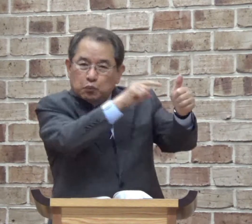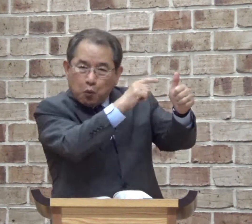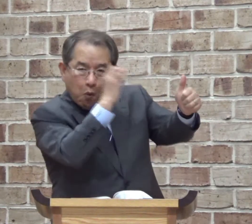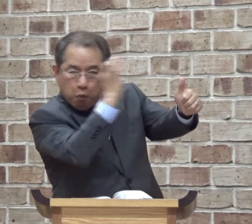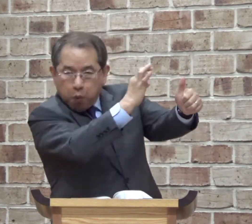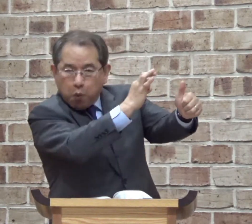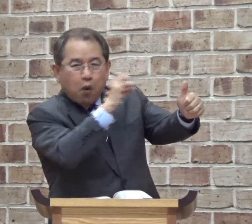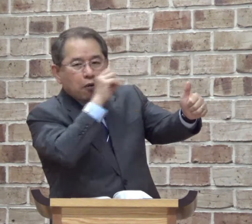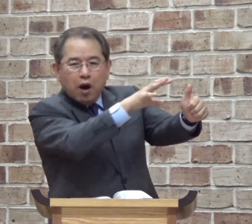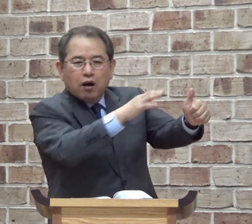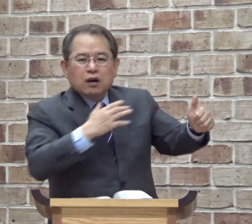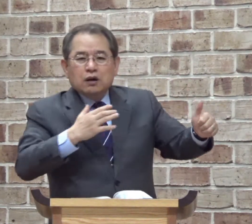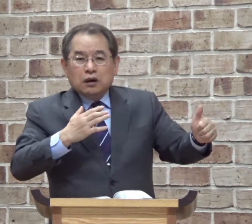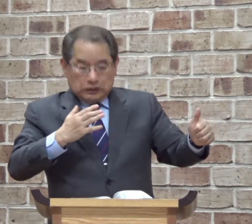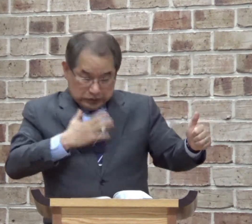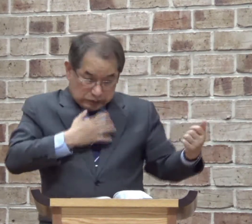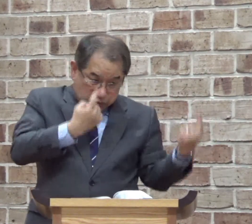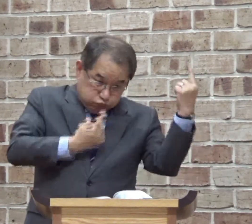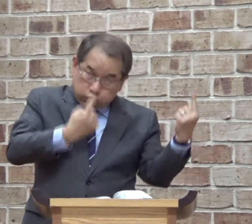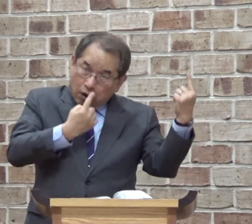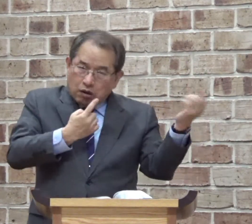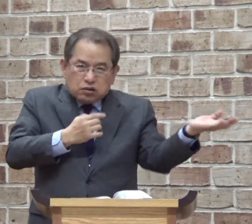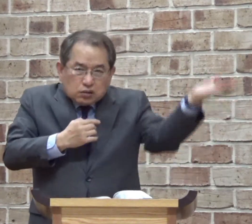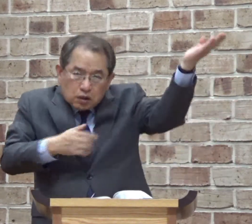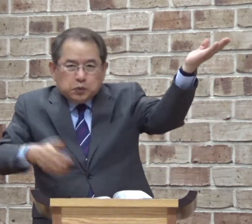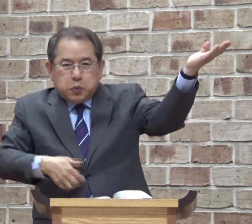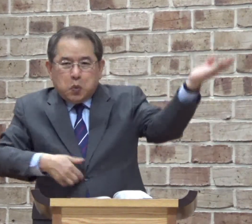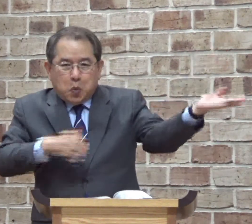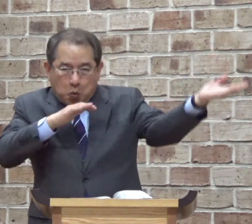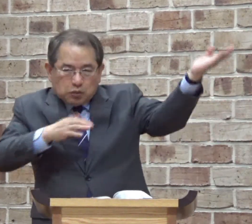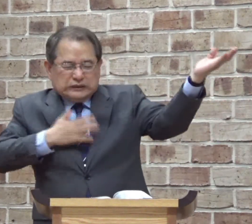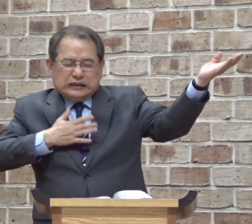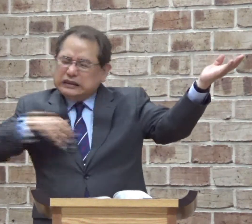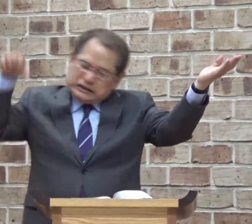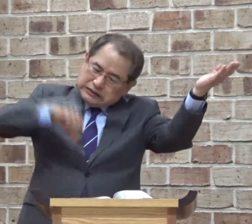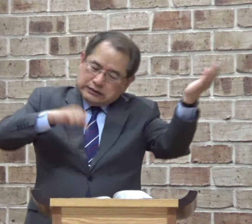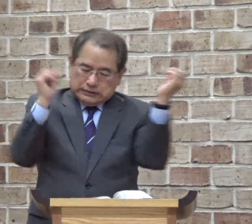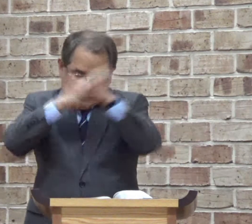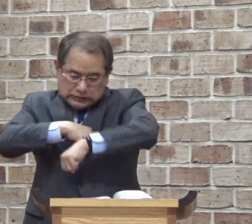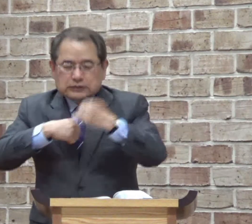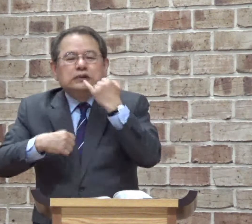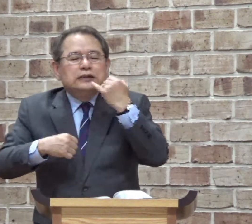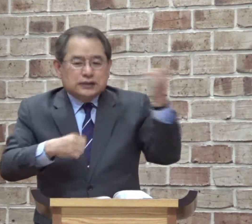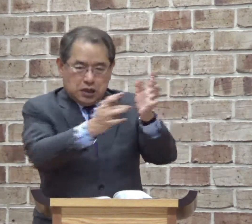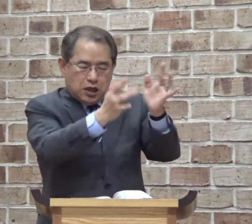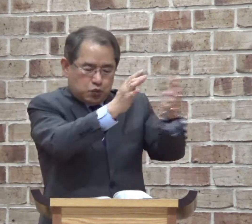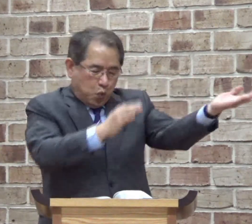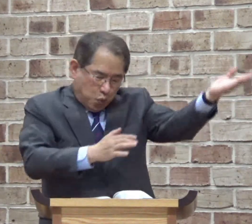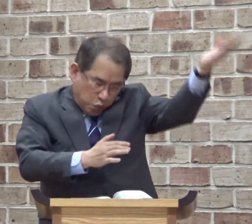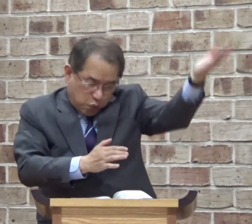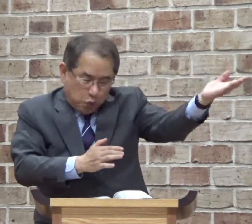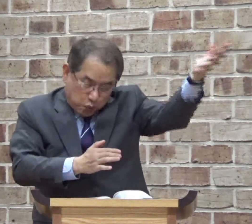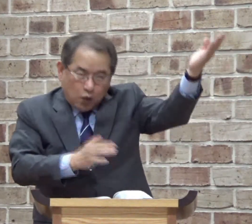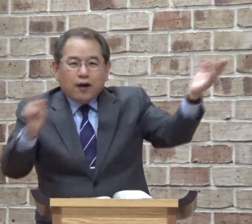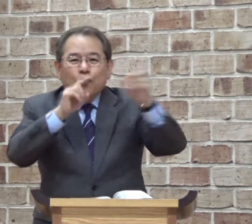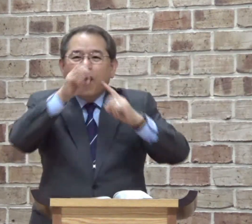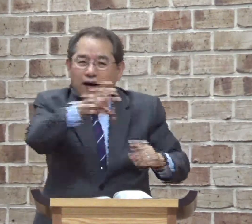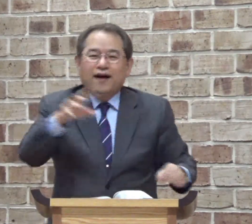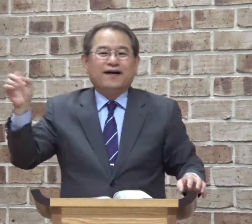항상 예수님보다 먼저 낳는데도 예수님을 높이고 자기를 그에 반대하여 낮춥니다. 요한복음 3장 30절 말씀에